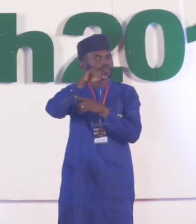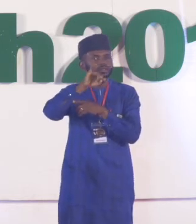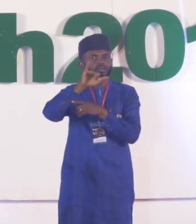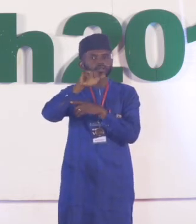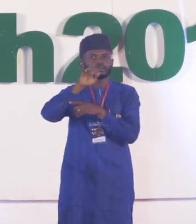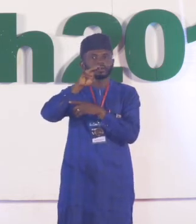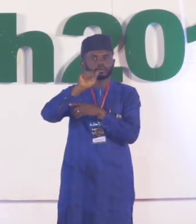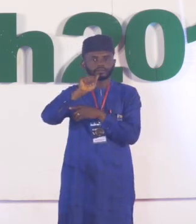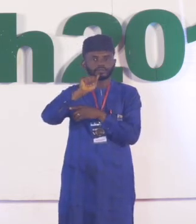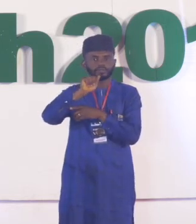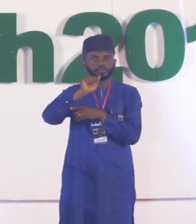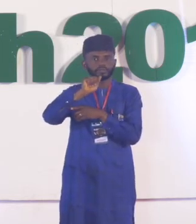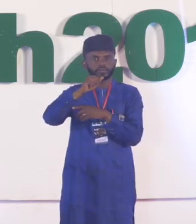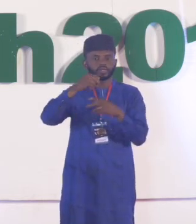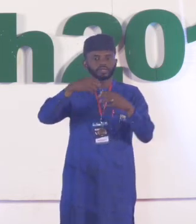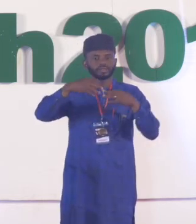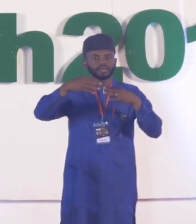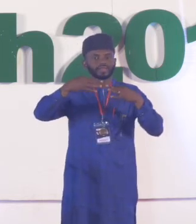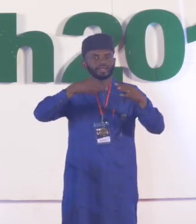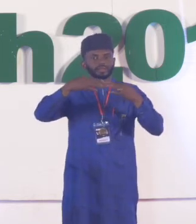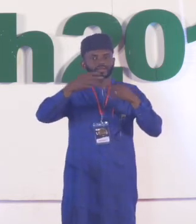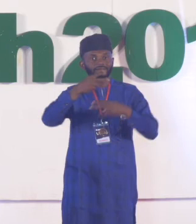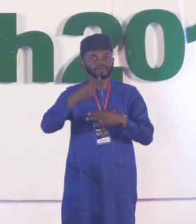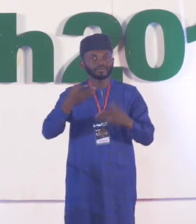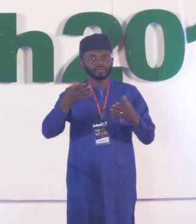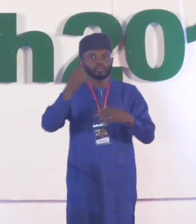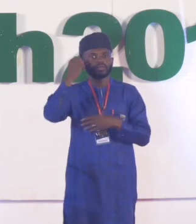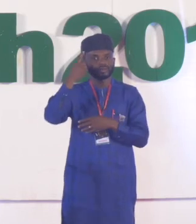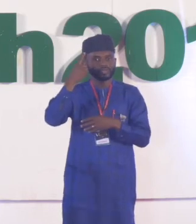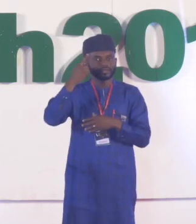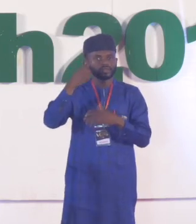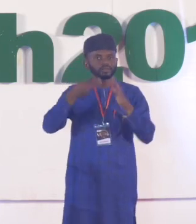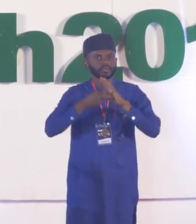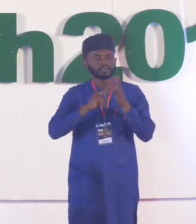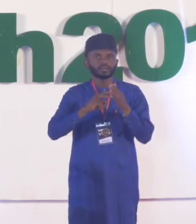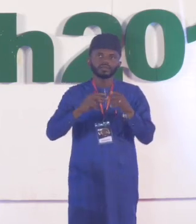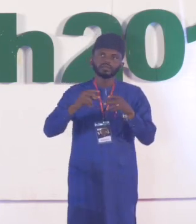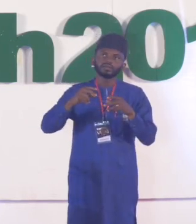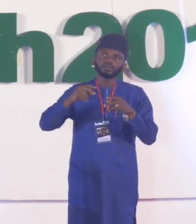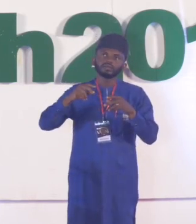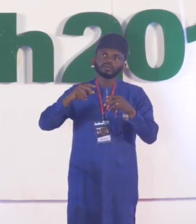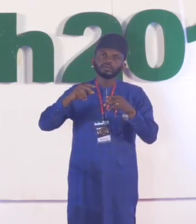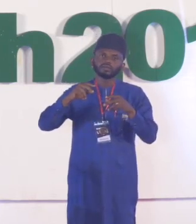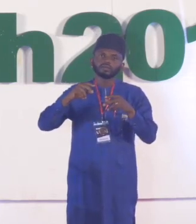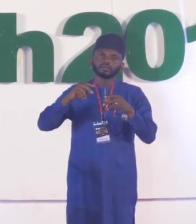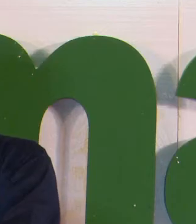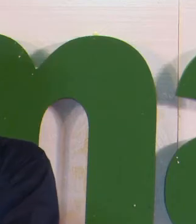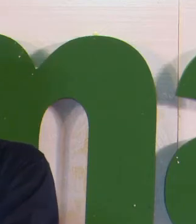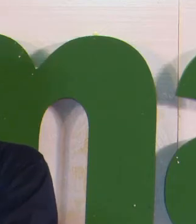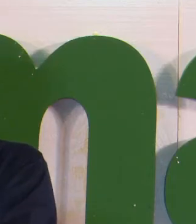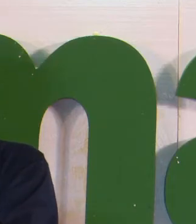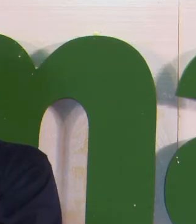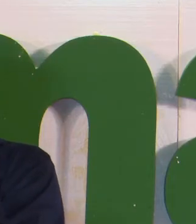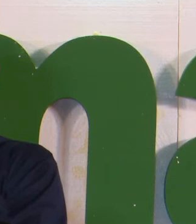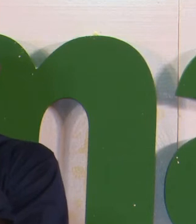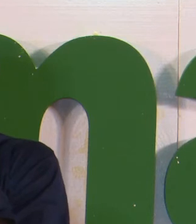see the scene of Qiyamah as though you are watching it live, read these three surahs. إِذَا